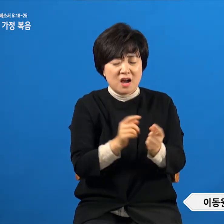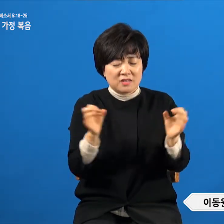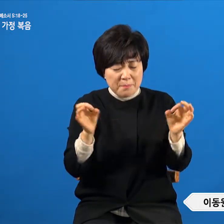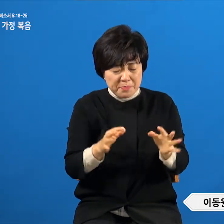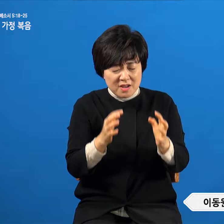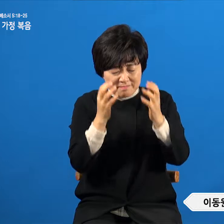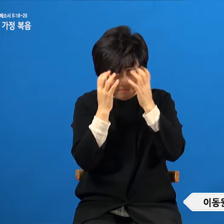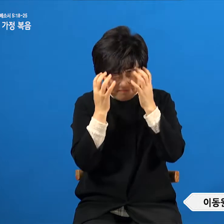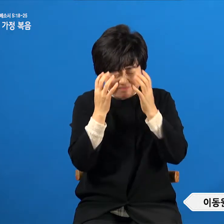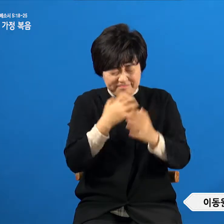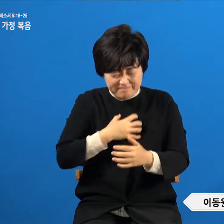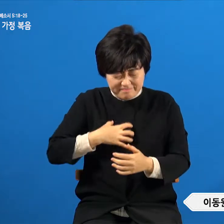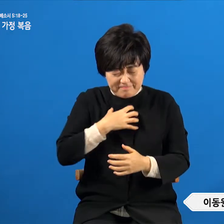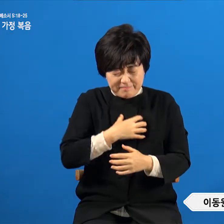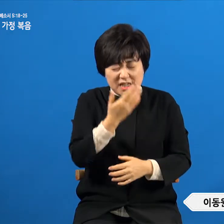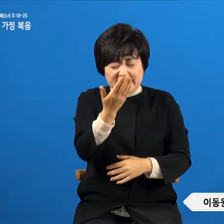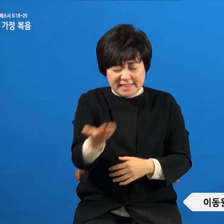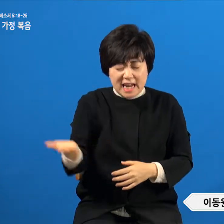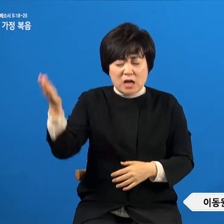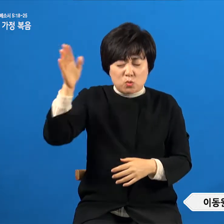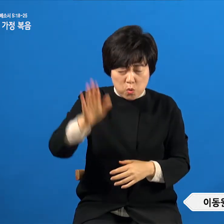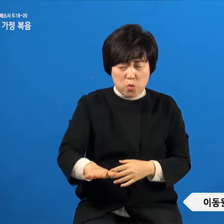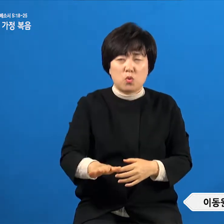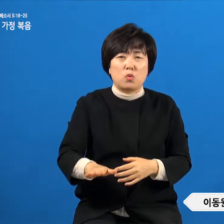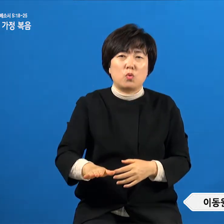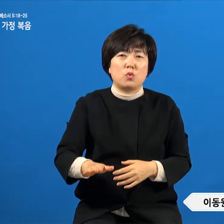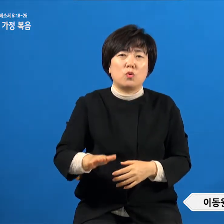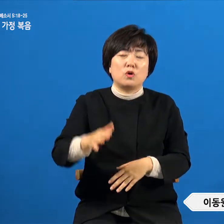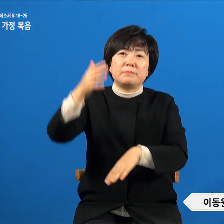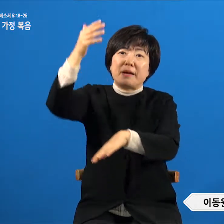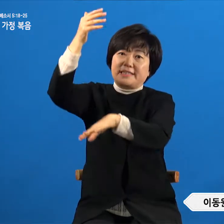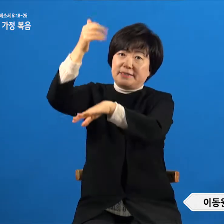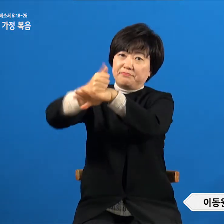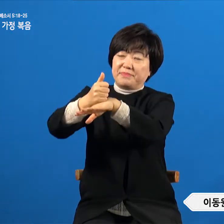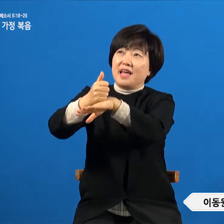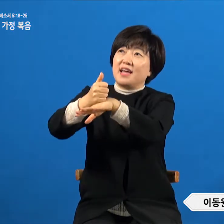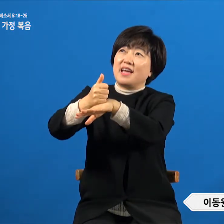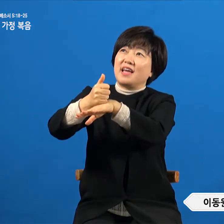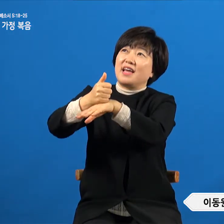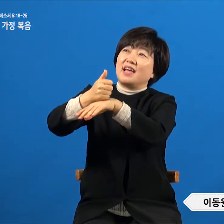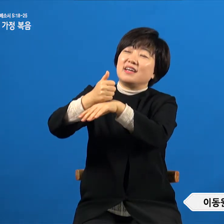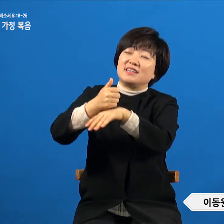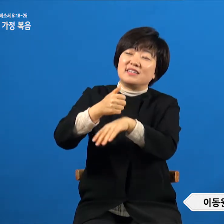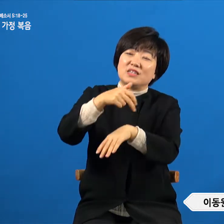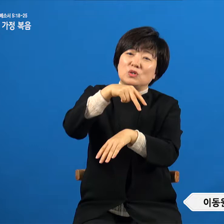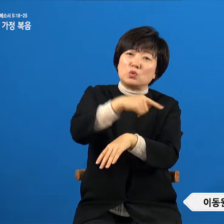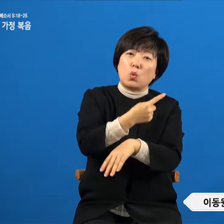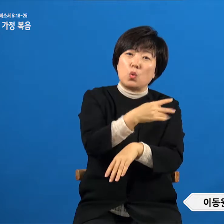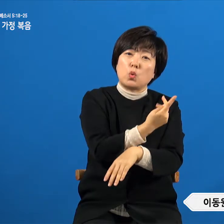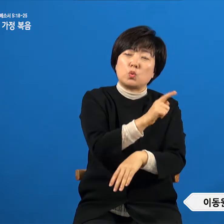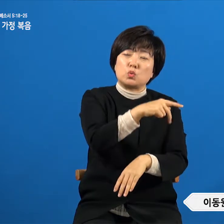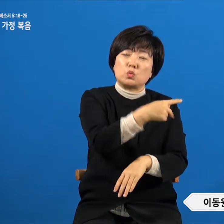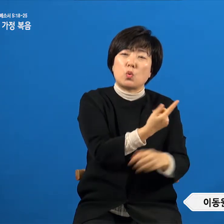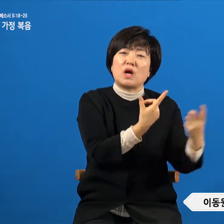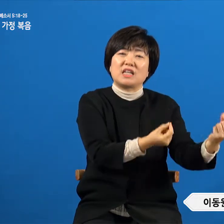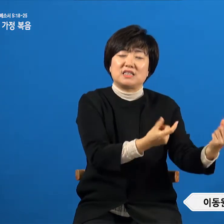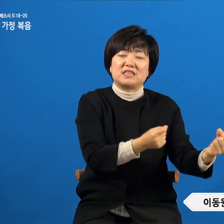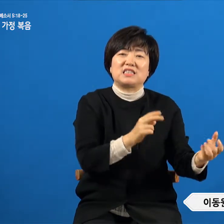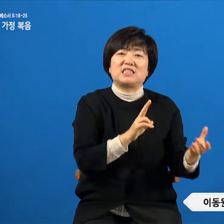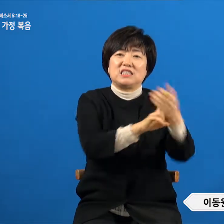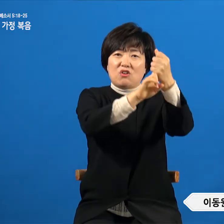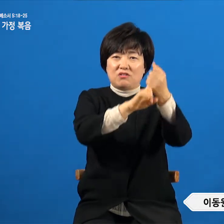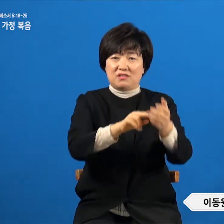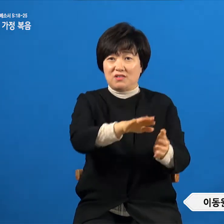내가 고통과 아픔 속에 있을지라도, 우리는 마침내 소록도의 기적을 우리도 체험할 수 있을 줄로